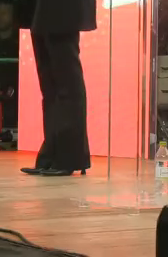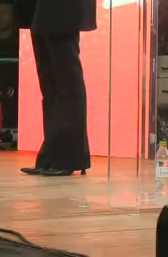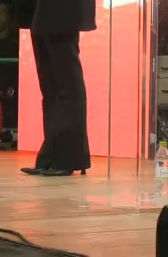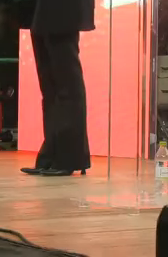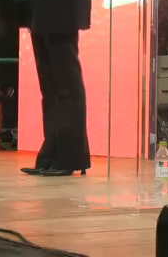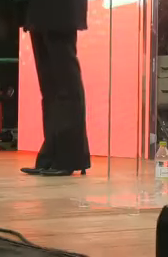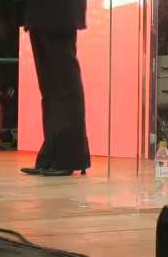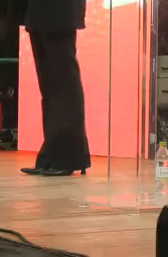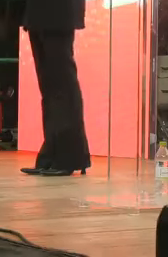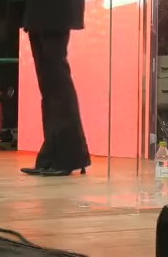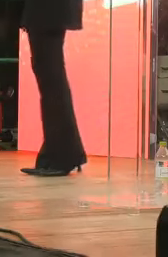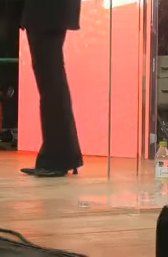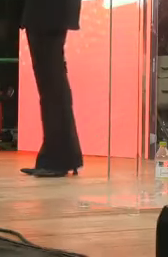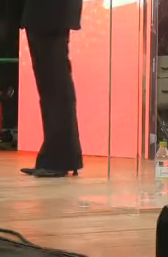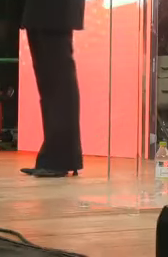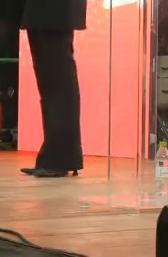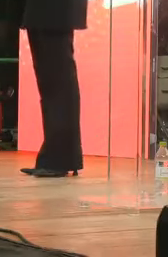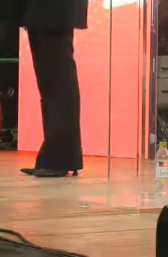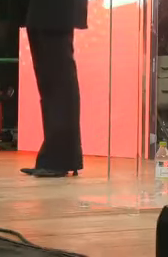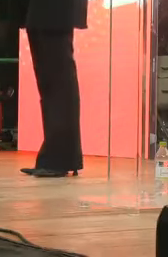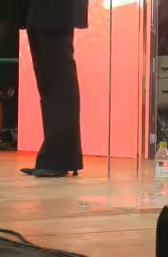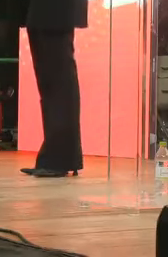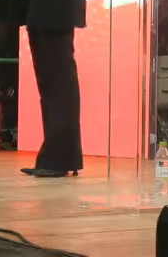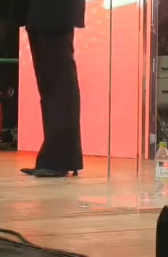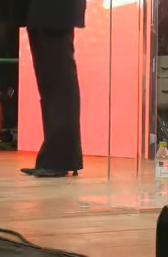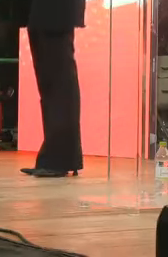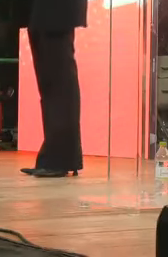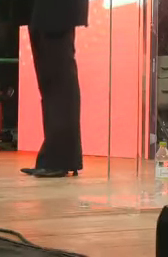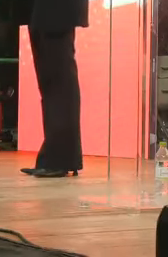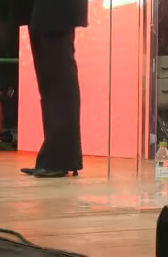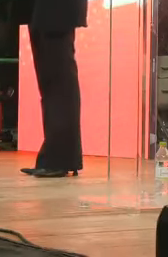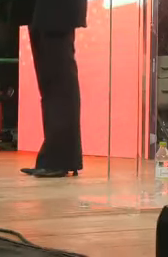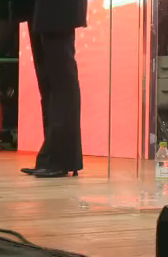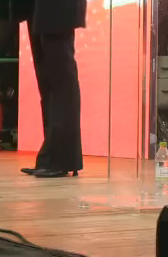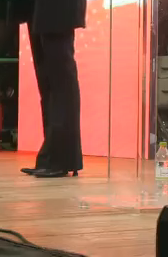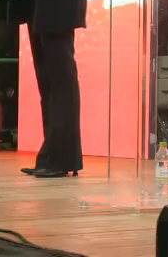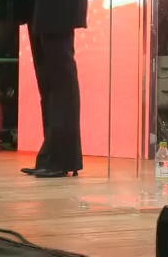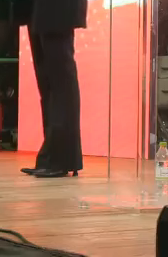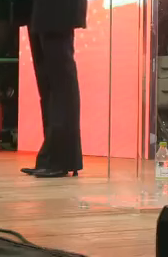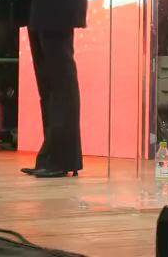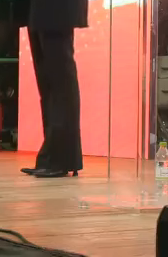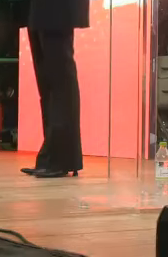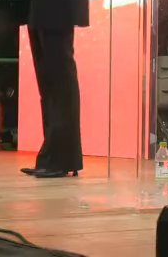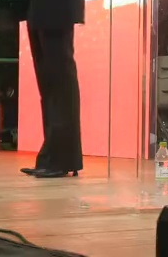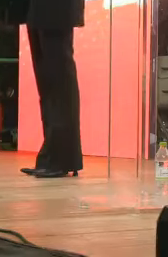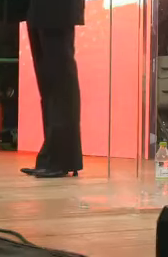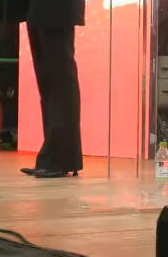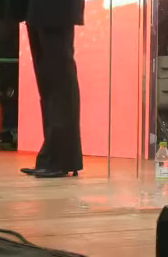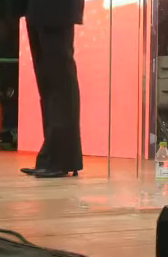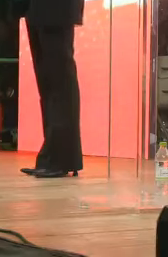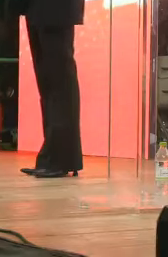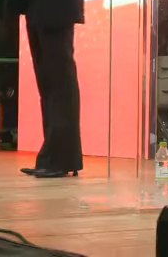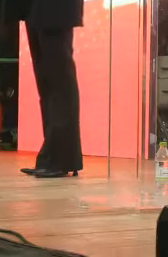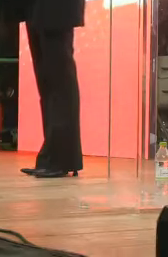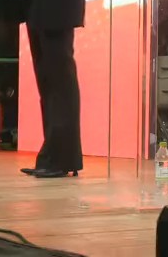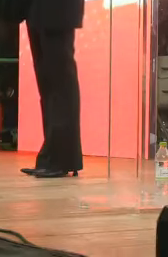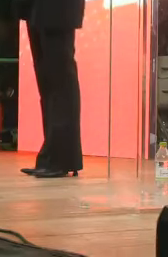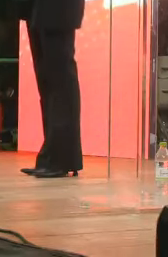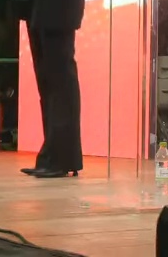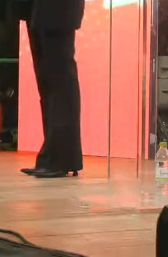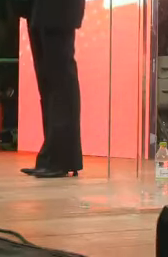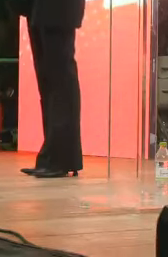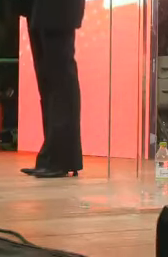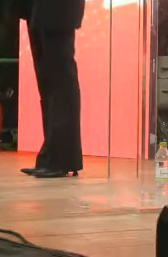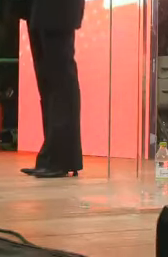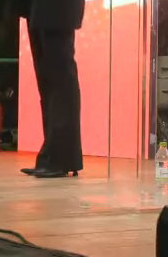Mi dispiace molto questa scelta unilaterale che ieri ha preso Giuseppe Conte